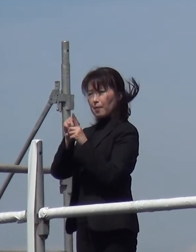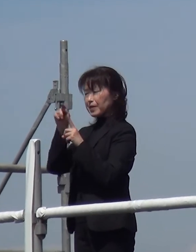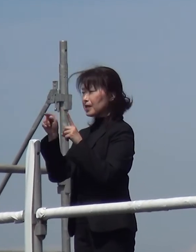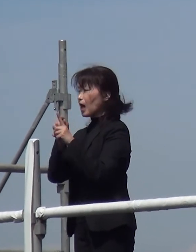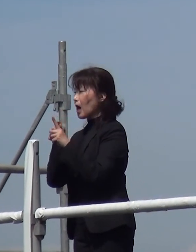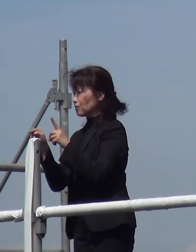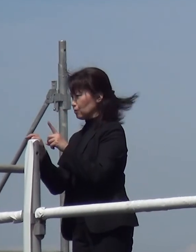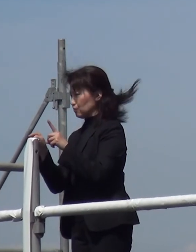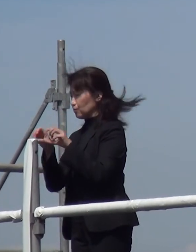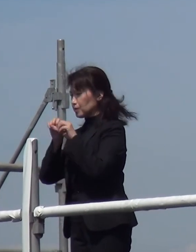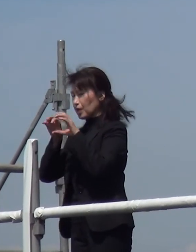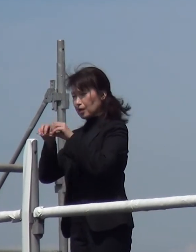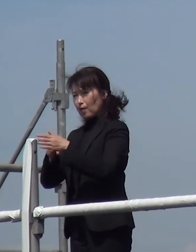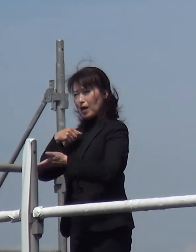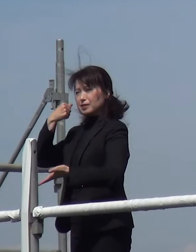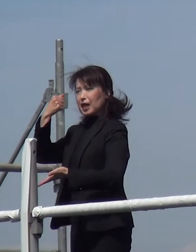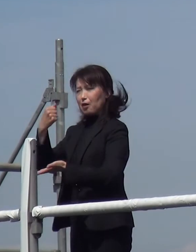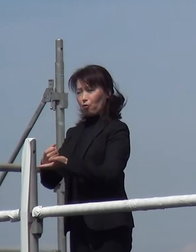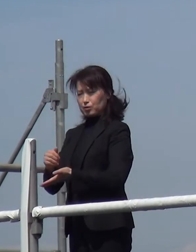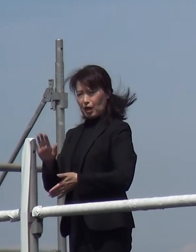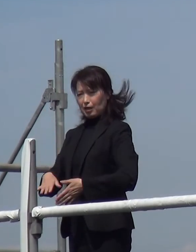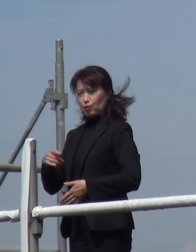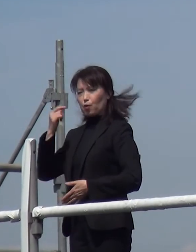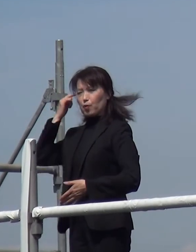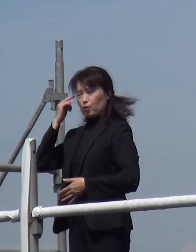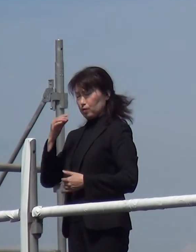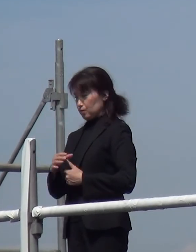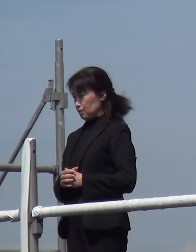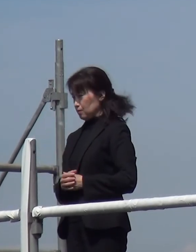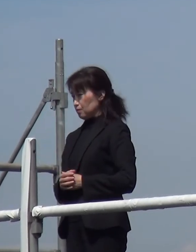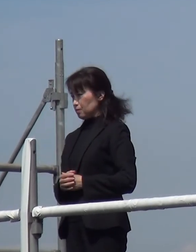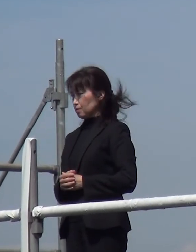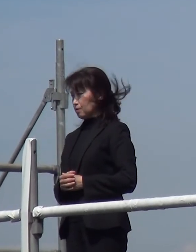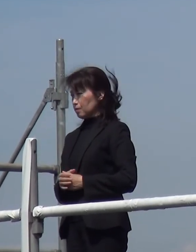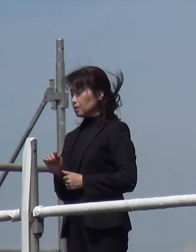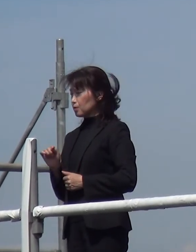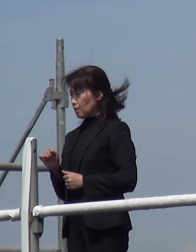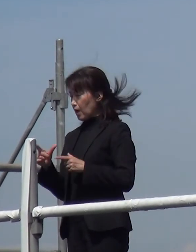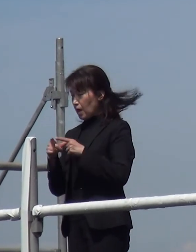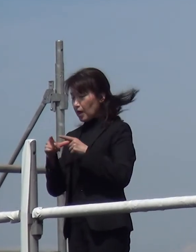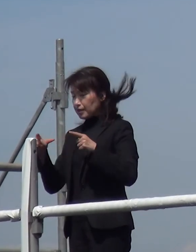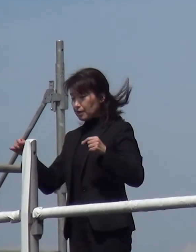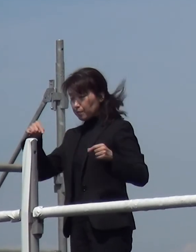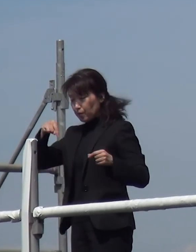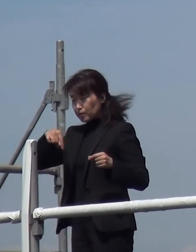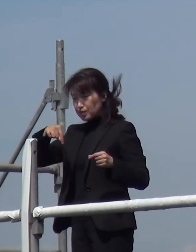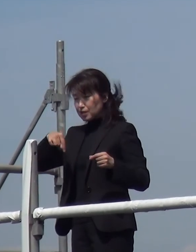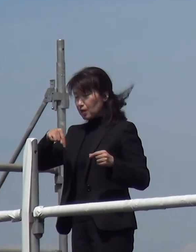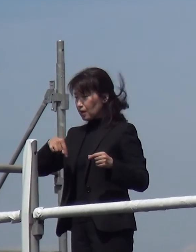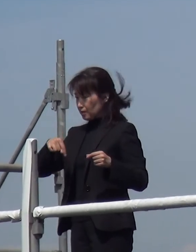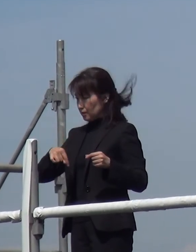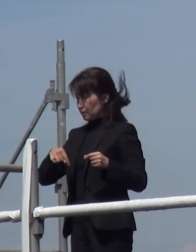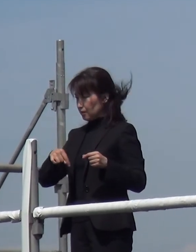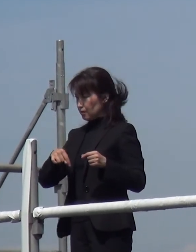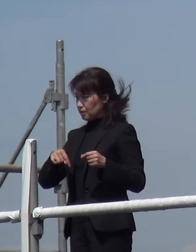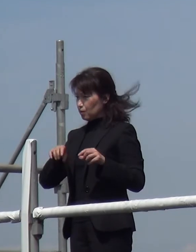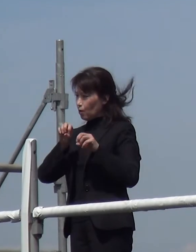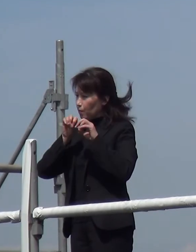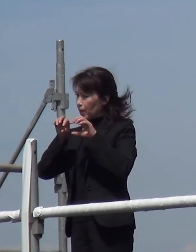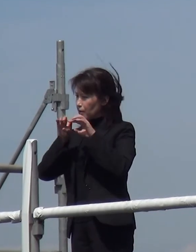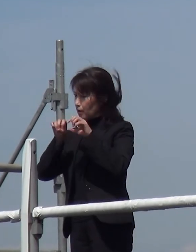私は成功してるんじゃないかと。そしてそれは日本人への宣伝とし